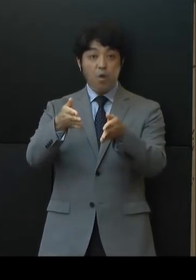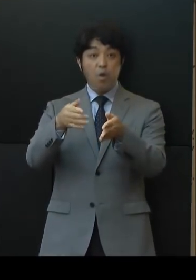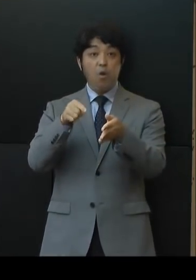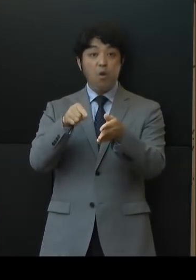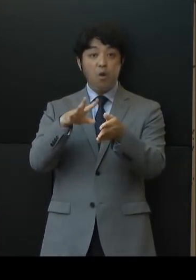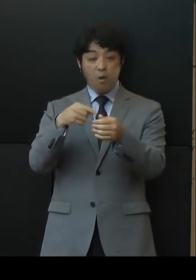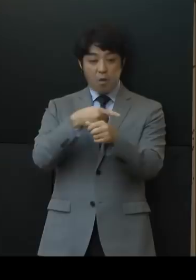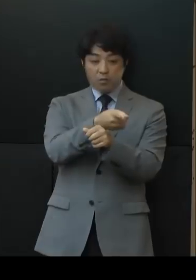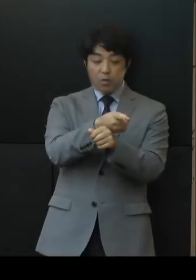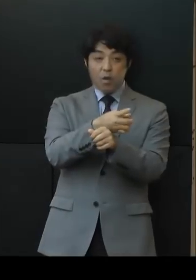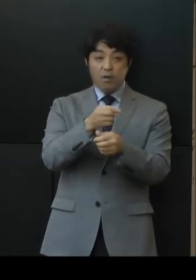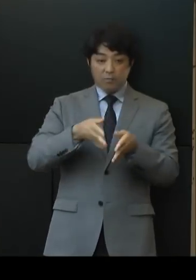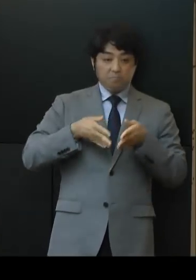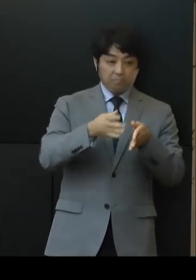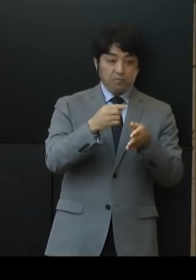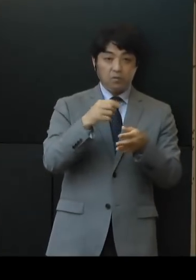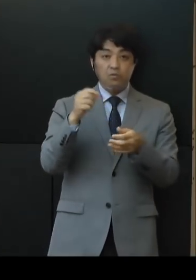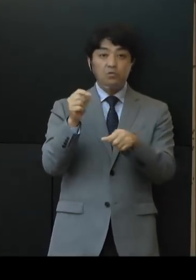ととなっております。